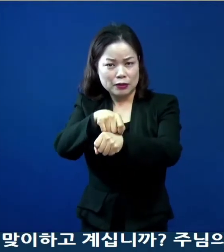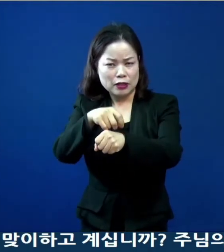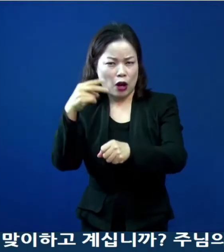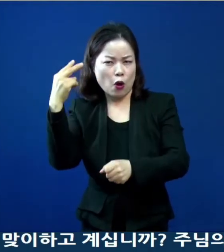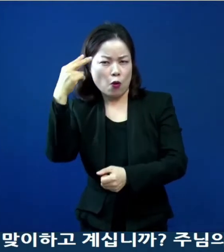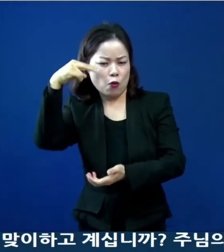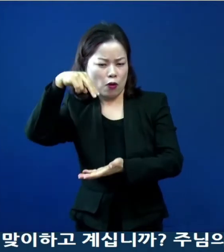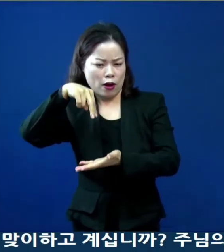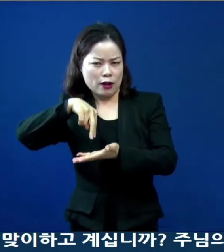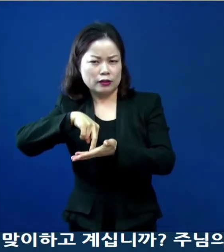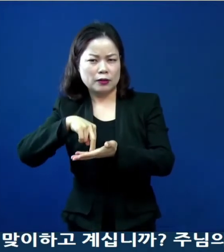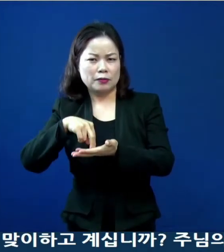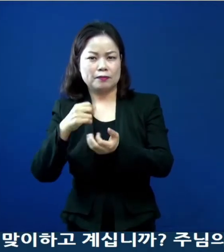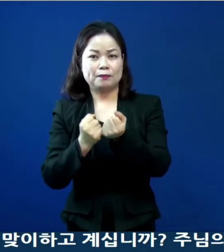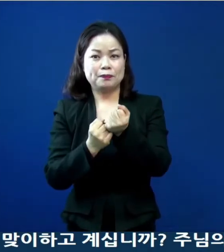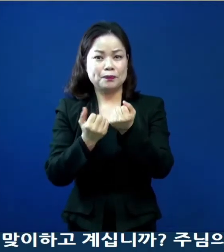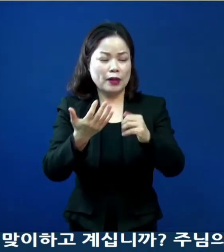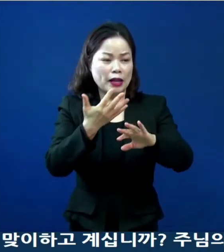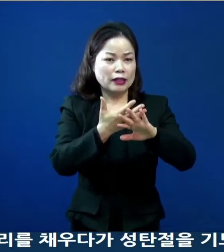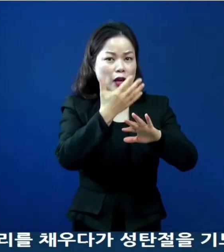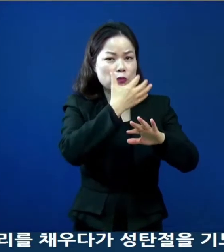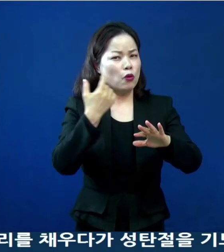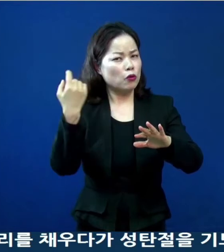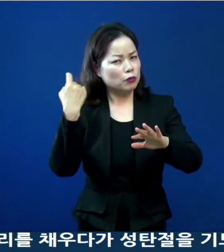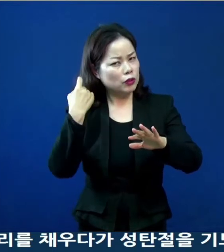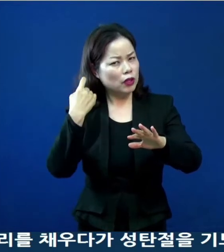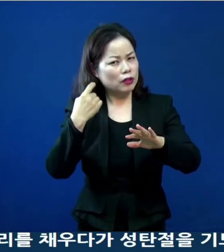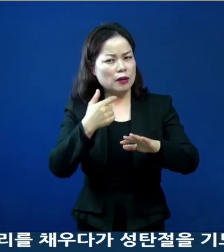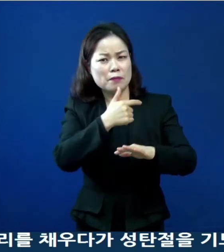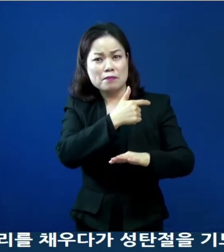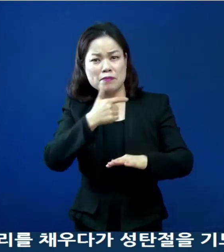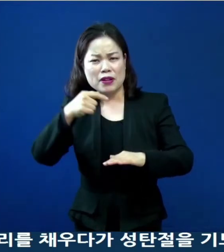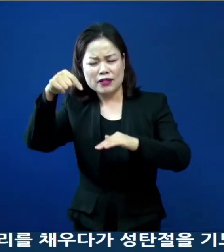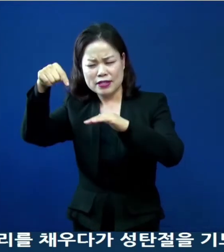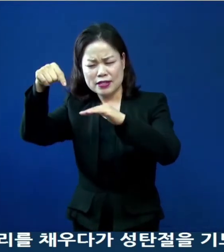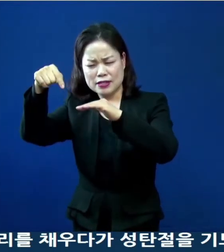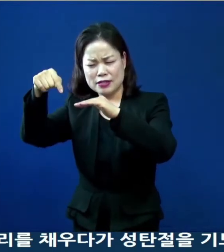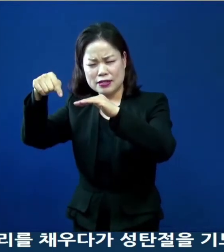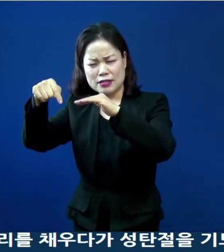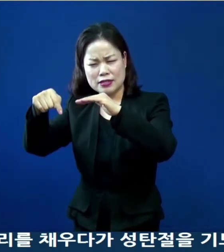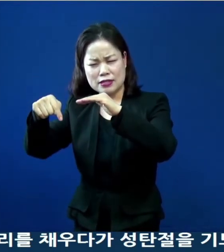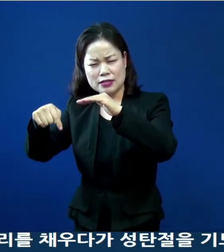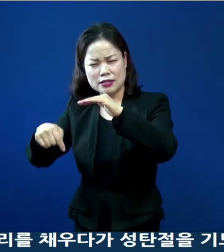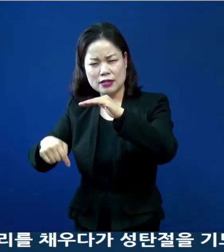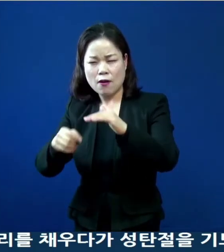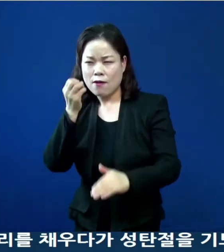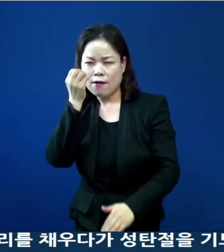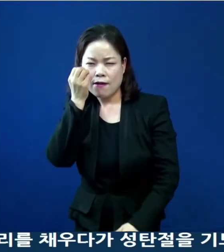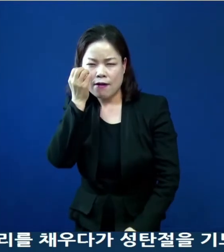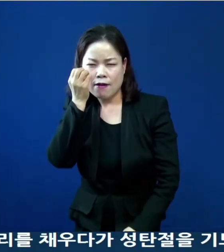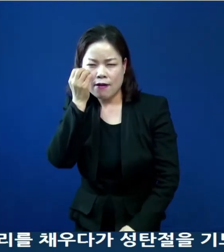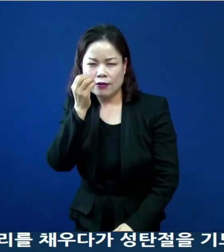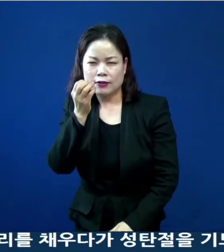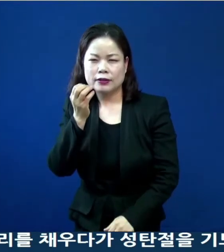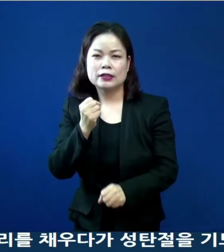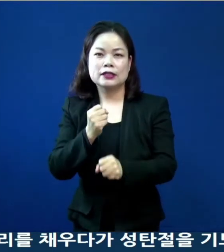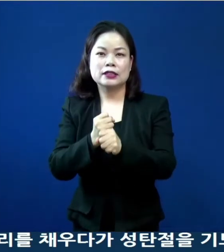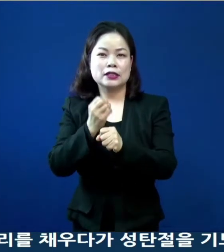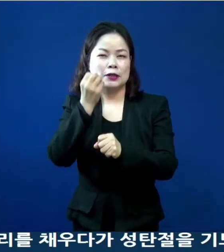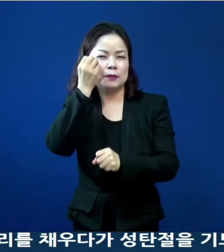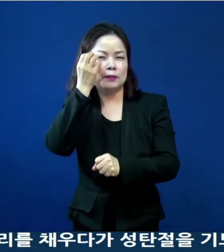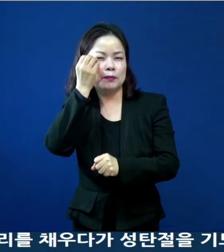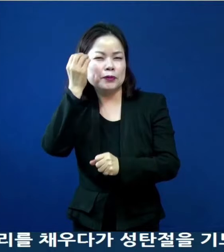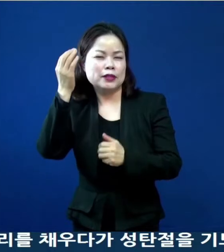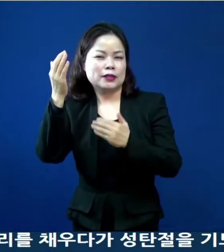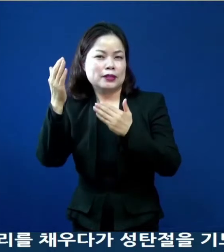관점에서 설명합니다. 다른 복음서에 비하면 매우 깊고 심오하며